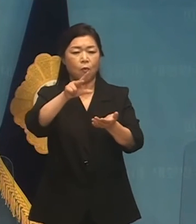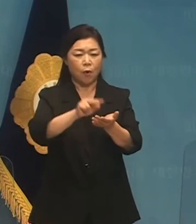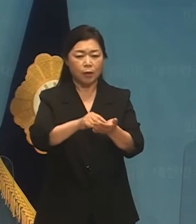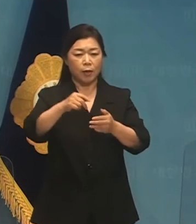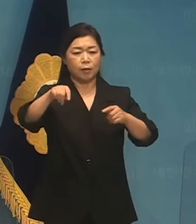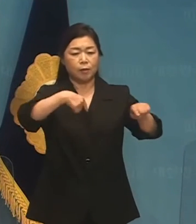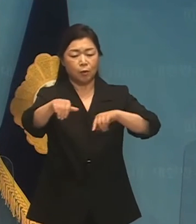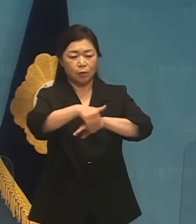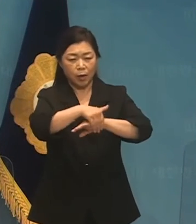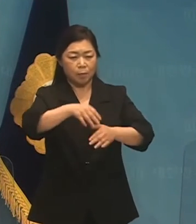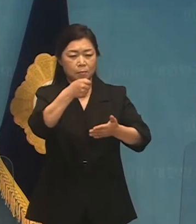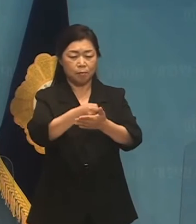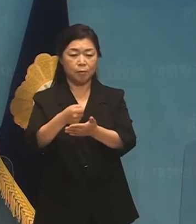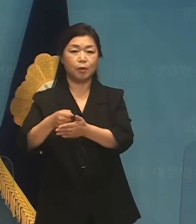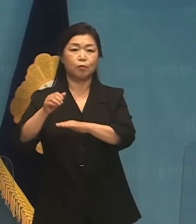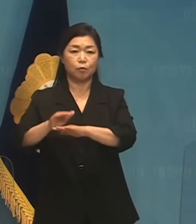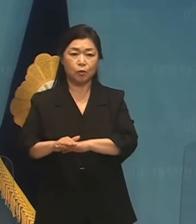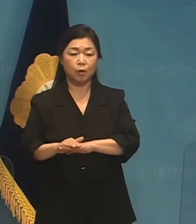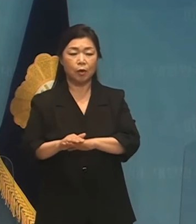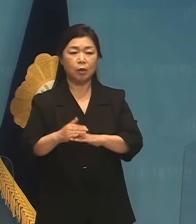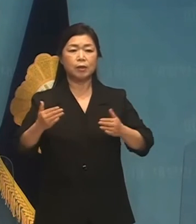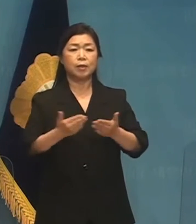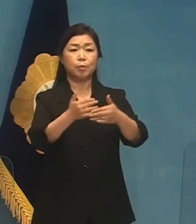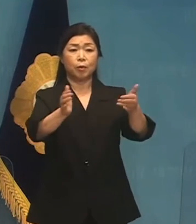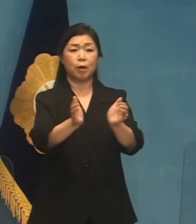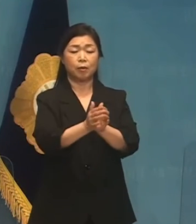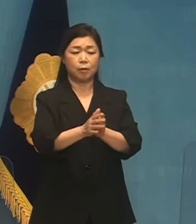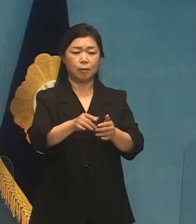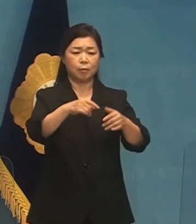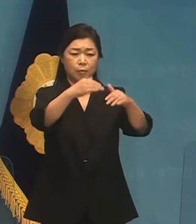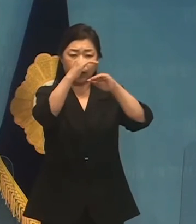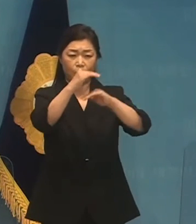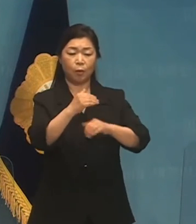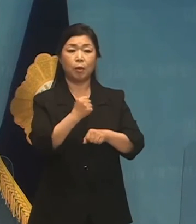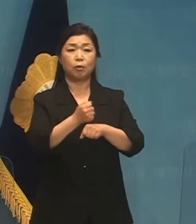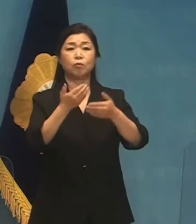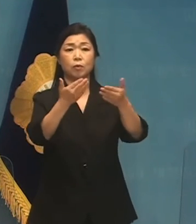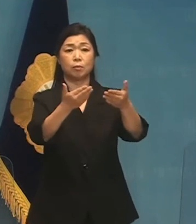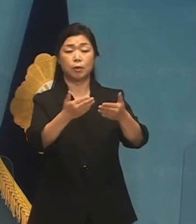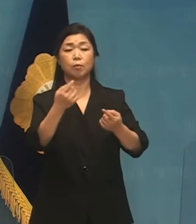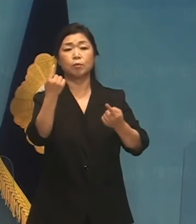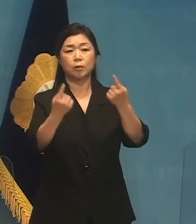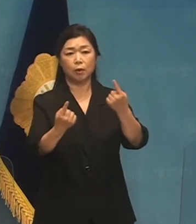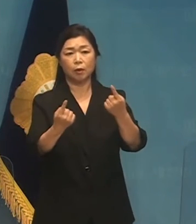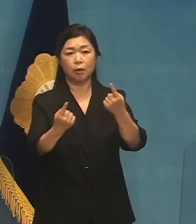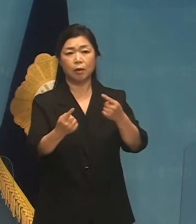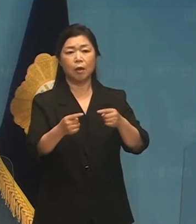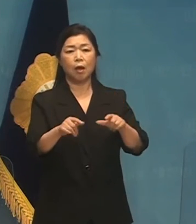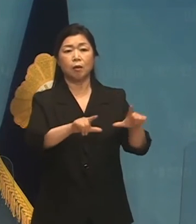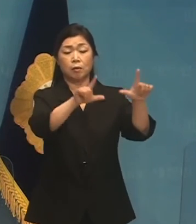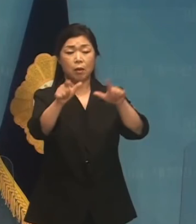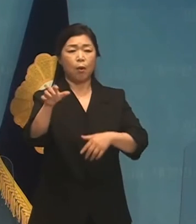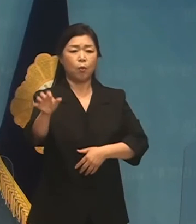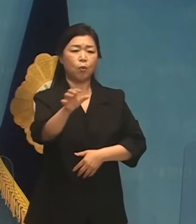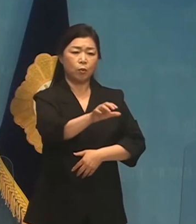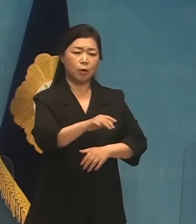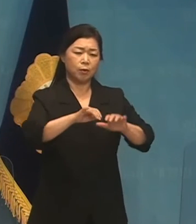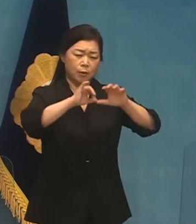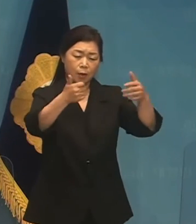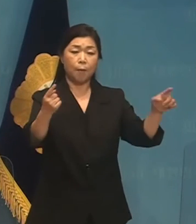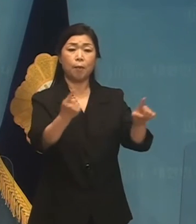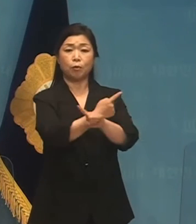결정해 진보진영의 적극적인 연대를 추진하겠습니다. 무엇보다 우리 사회 곳곳에서